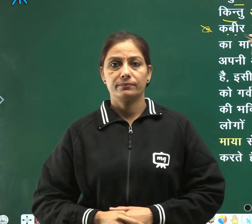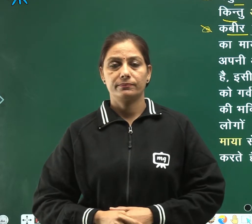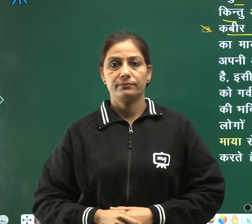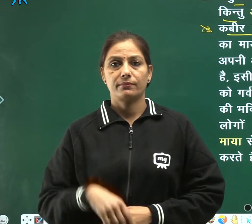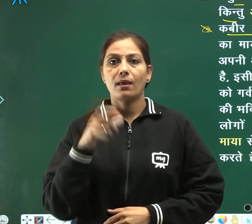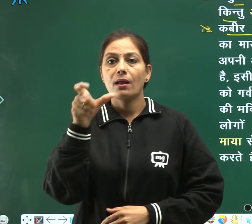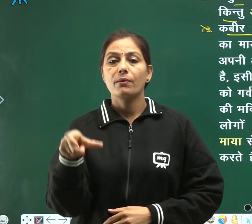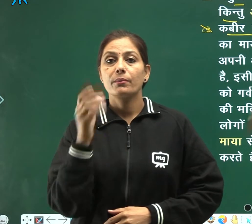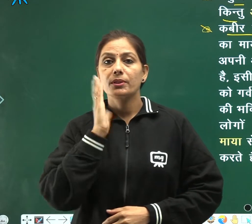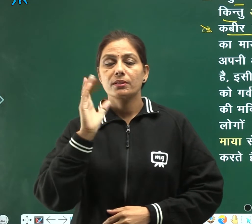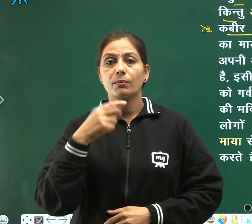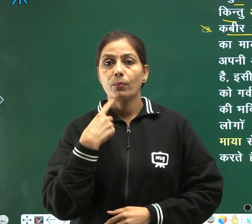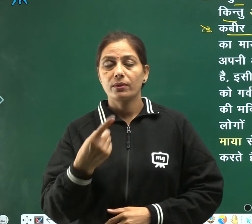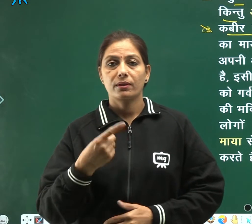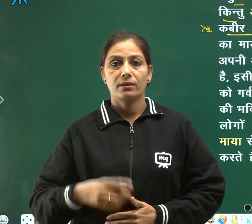कबीर कहते हैं कि